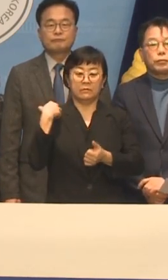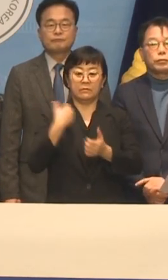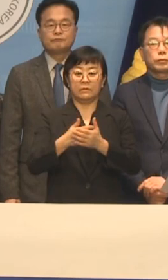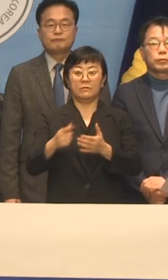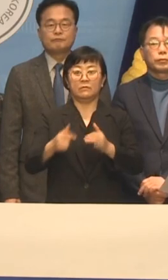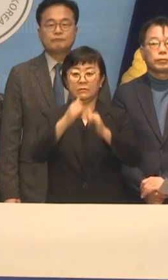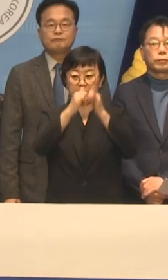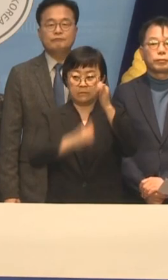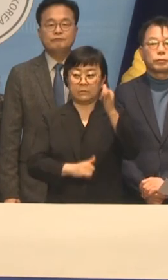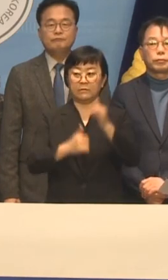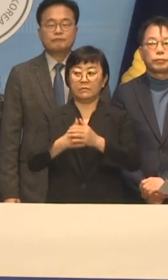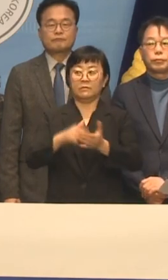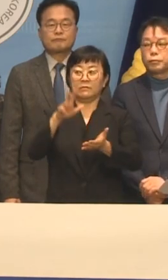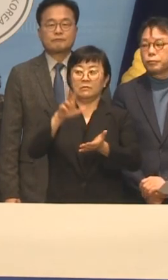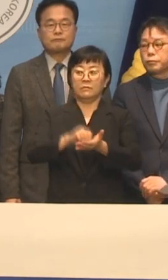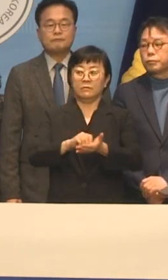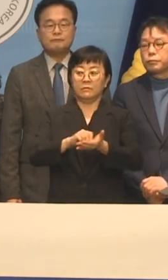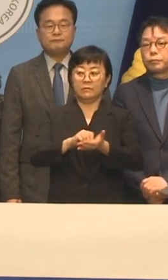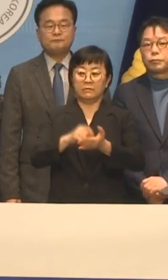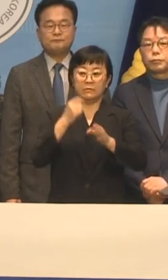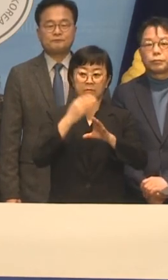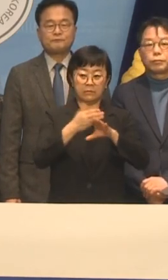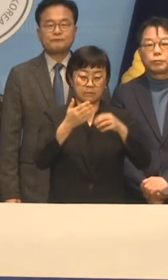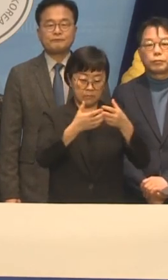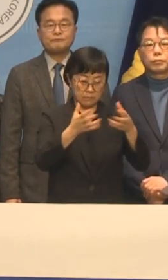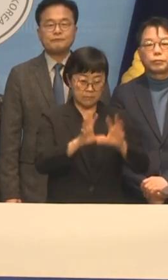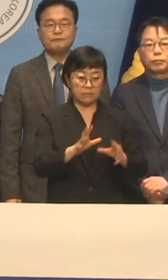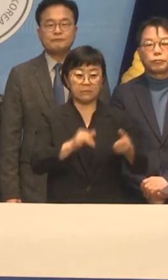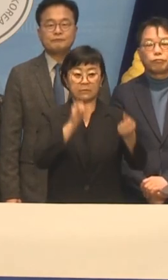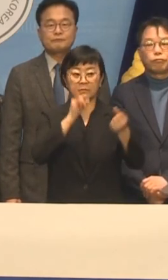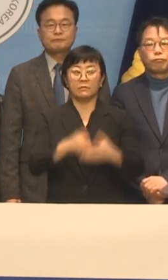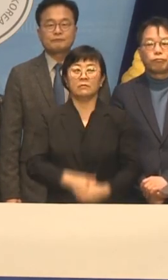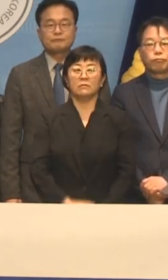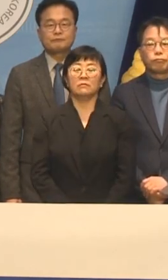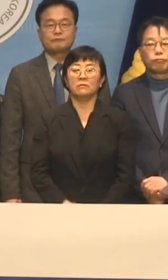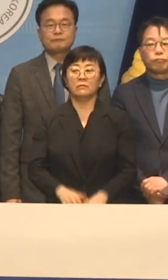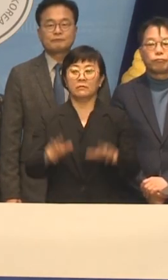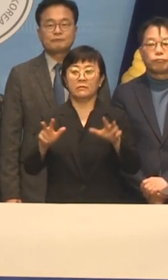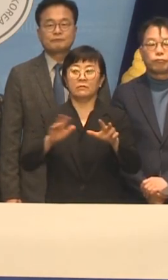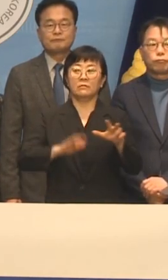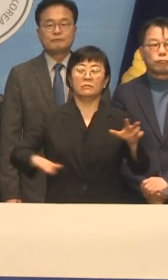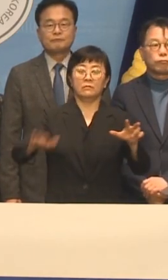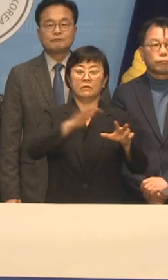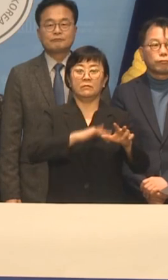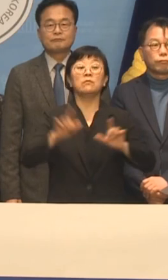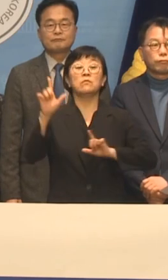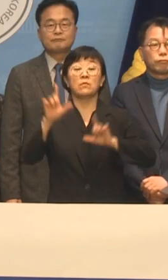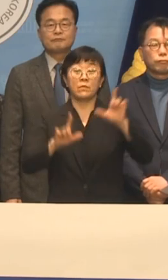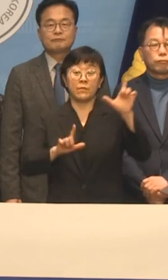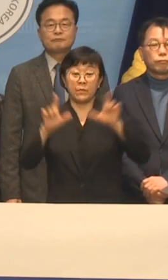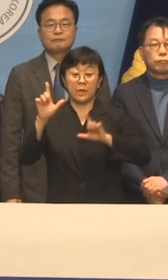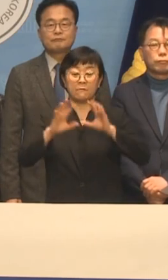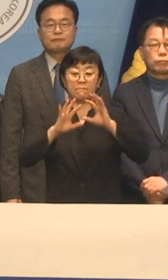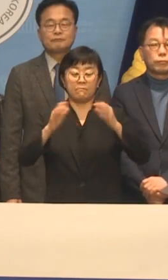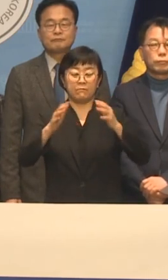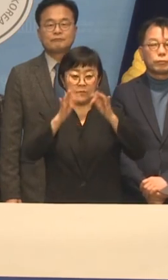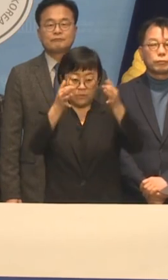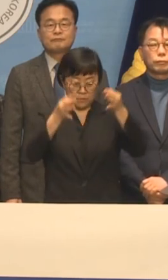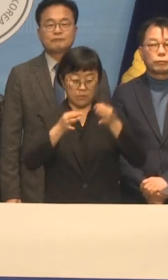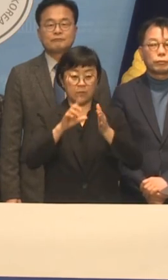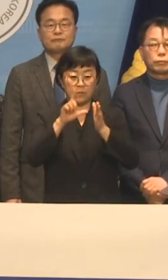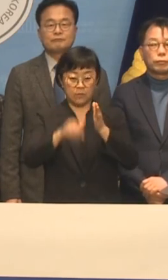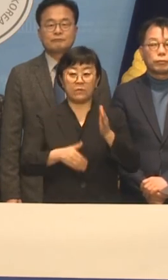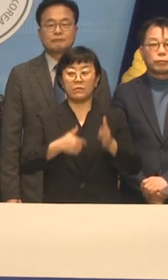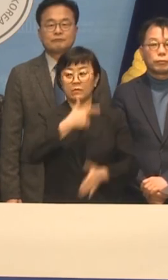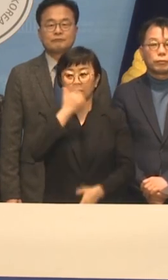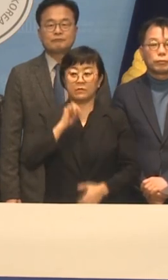그리고 역사적 과제가 민주당에게 있습니다. 그런데 지금 우리의 모습은 국민이 보시기에